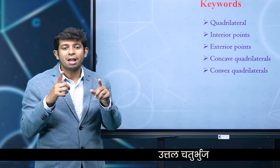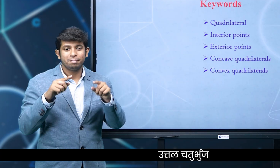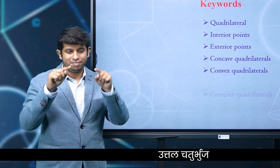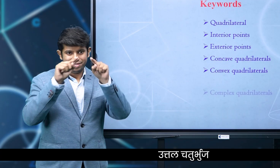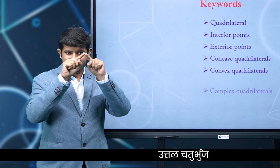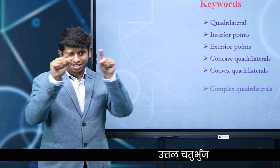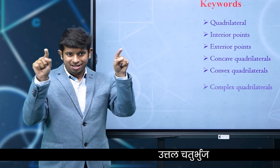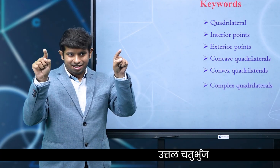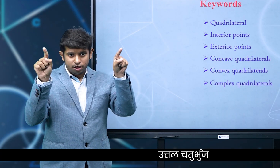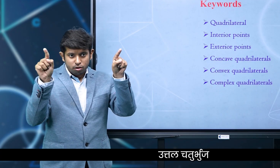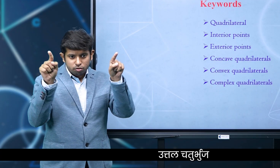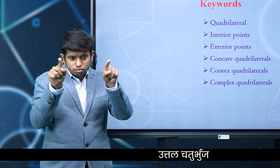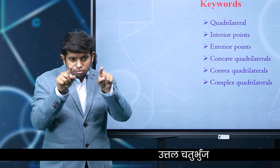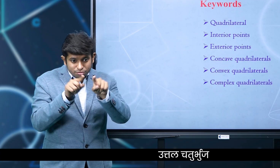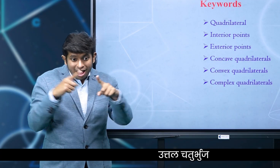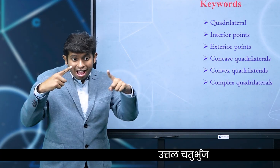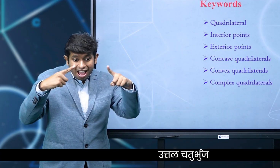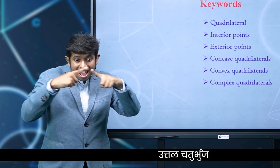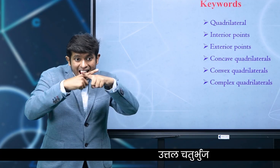जटिल चतुर्भुज.